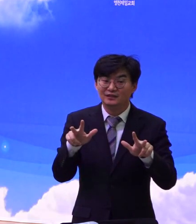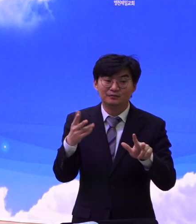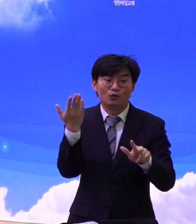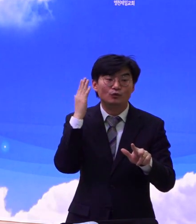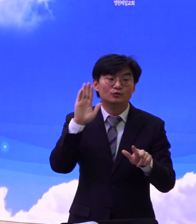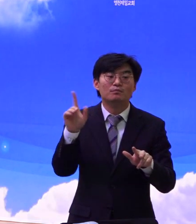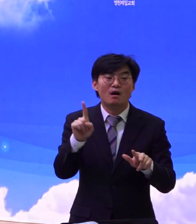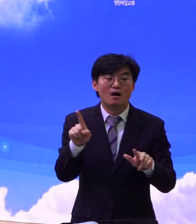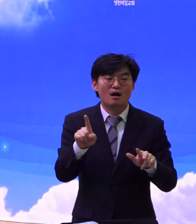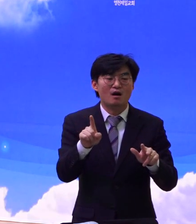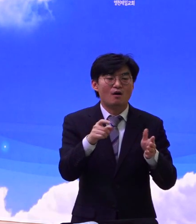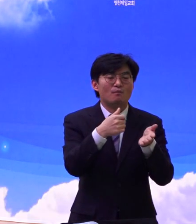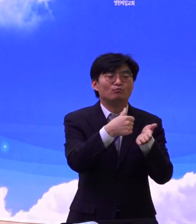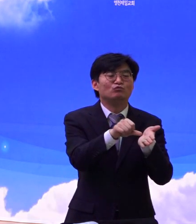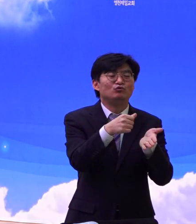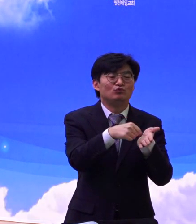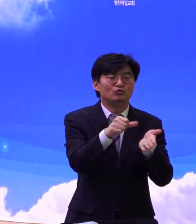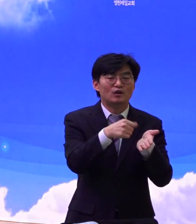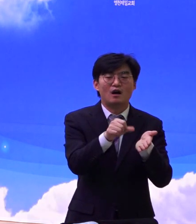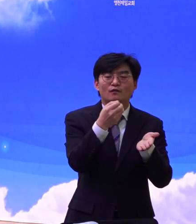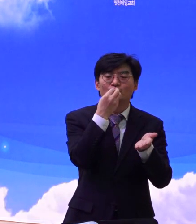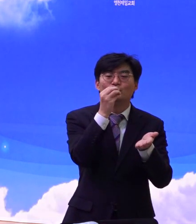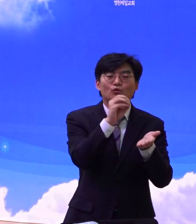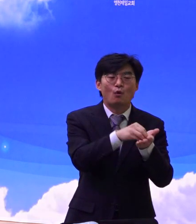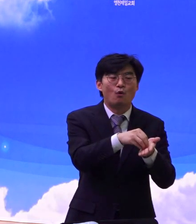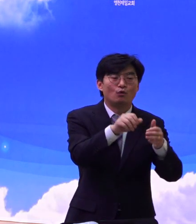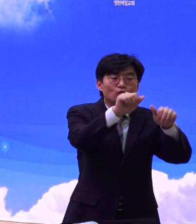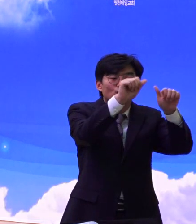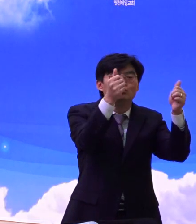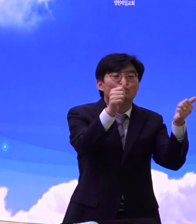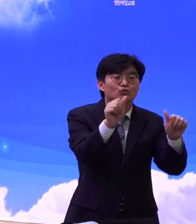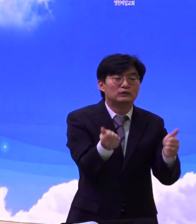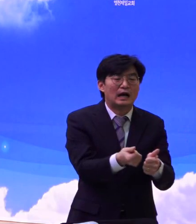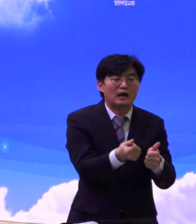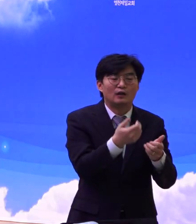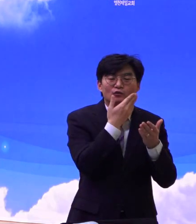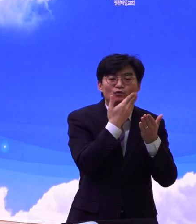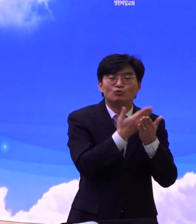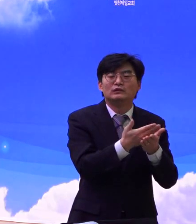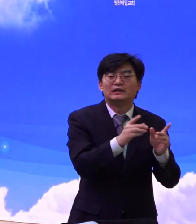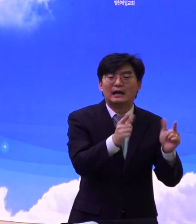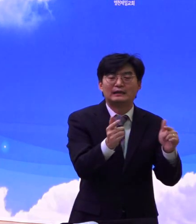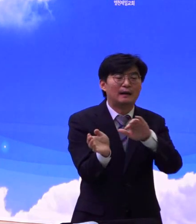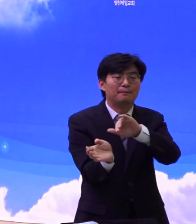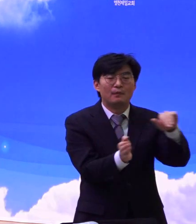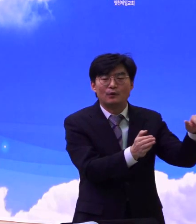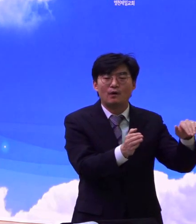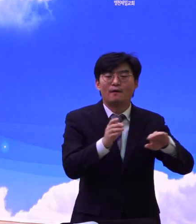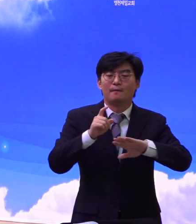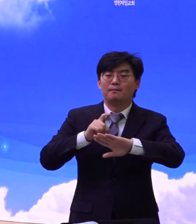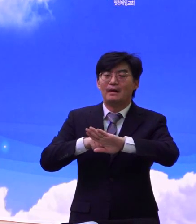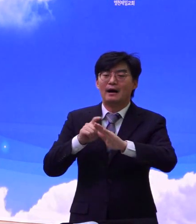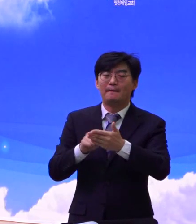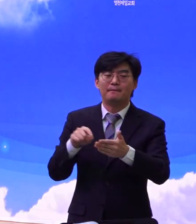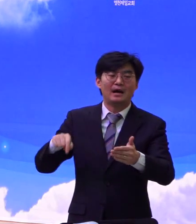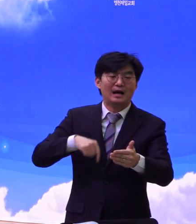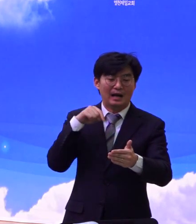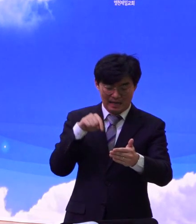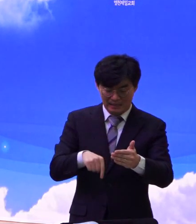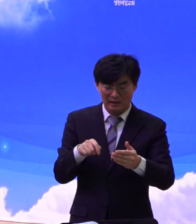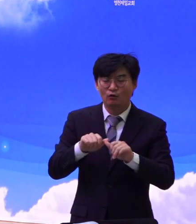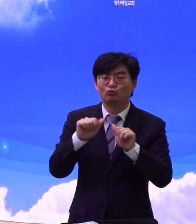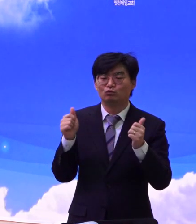것이 아닙니다. 우리가 경계해야 할 것은 내면의 우상입니다. 하나님만이 주실 수 있는